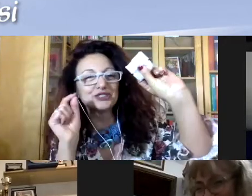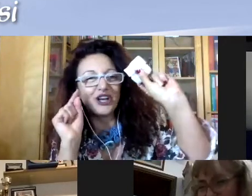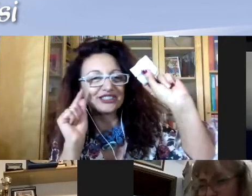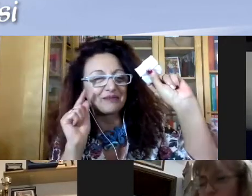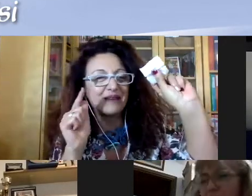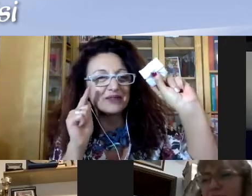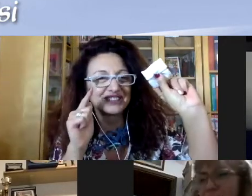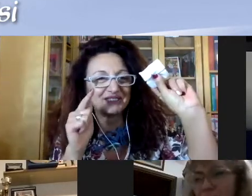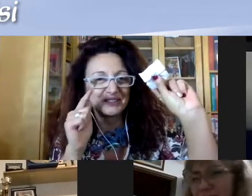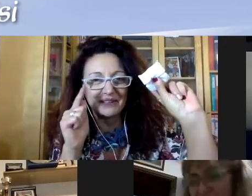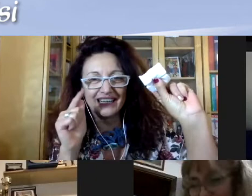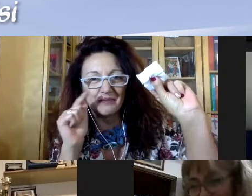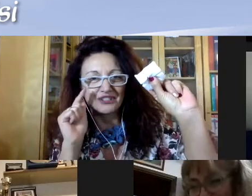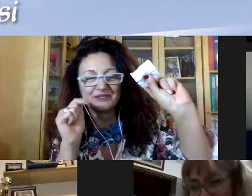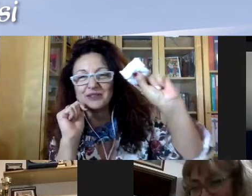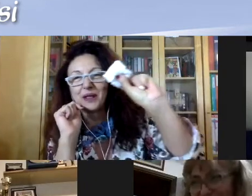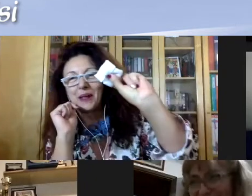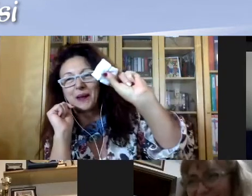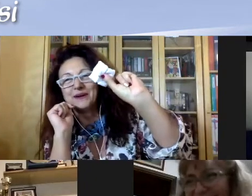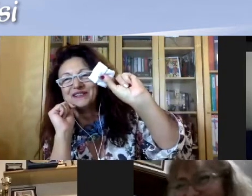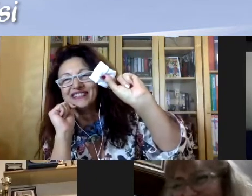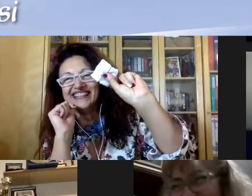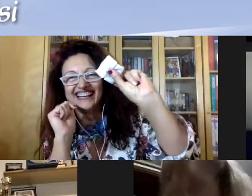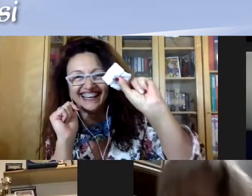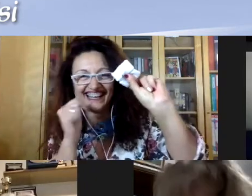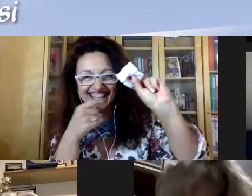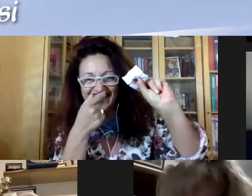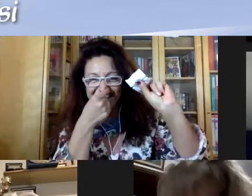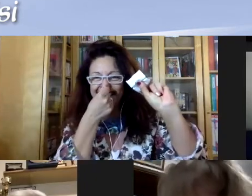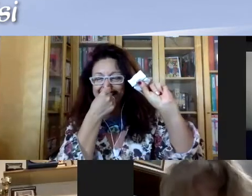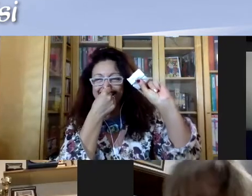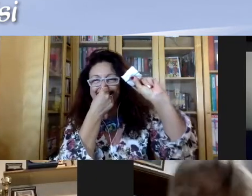Non lo so se abbiamo seguito bene. Non c'è più spazio per gli angolini.